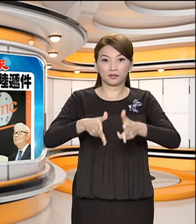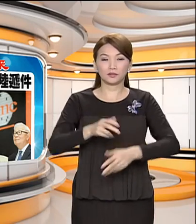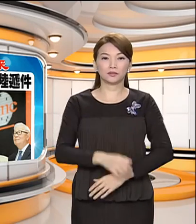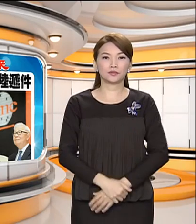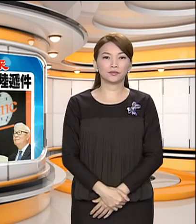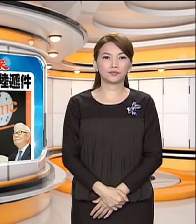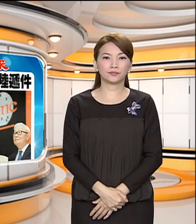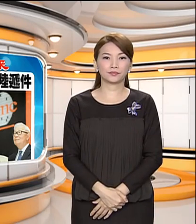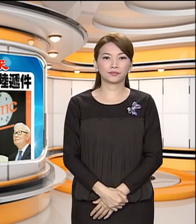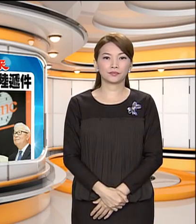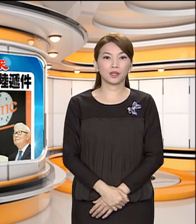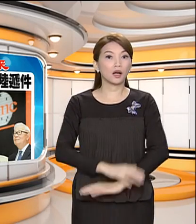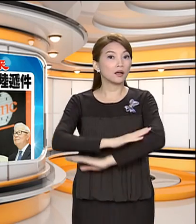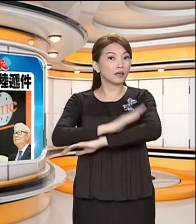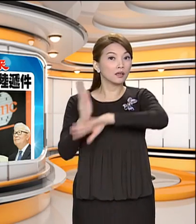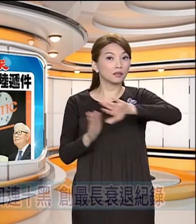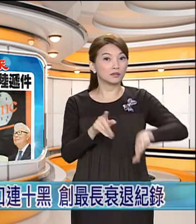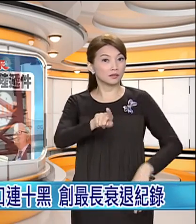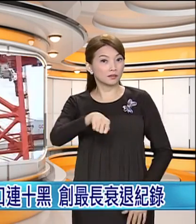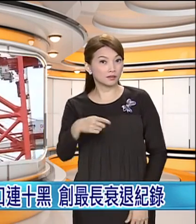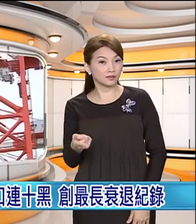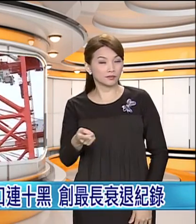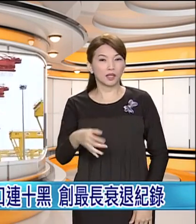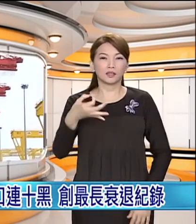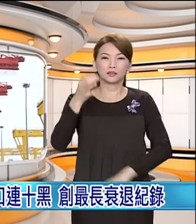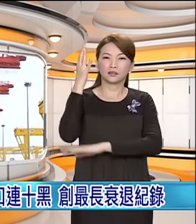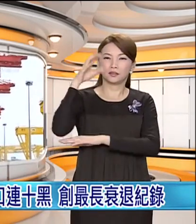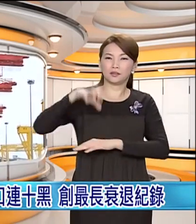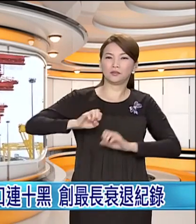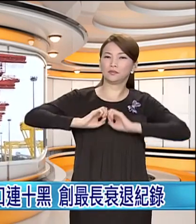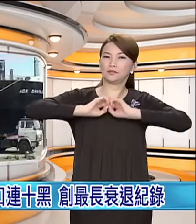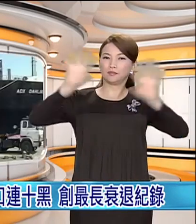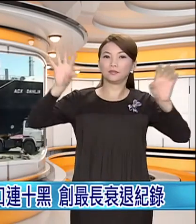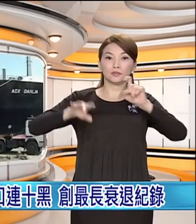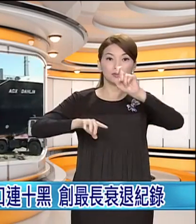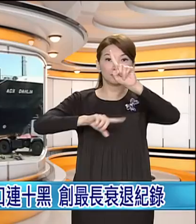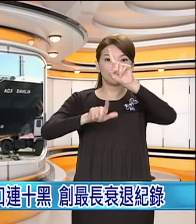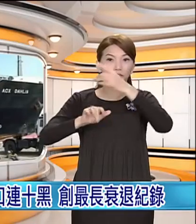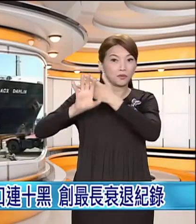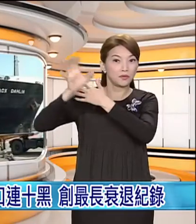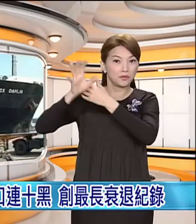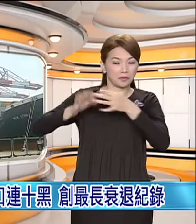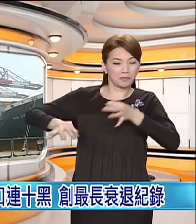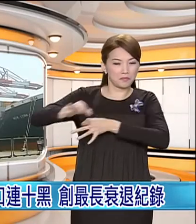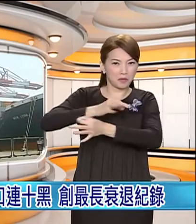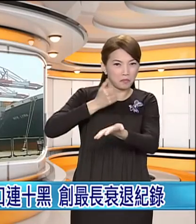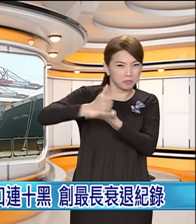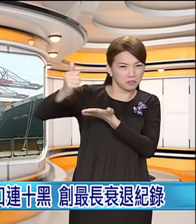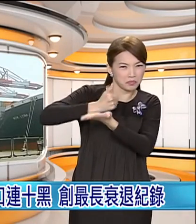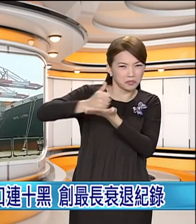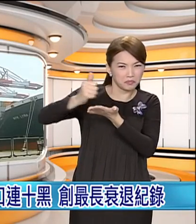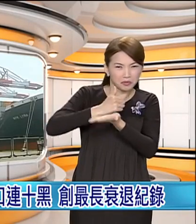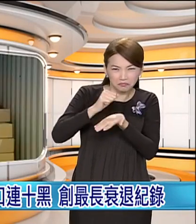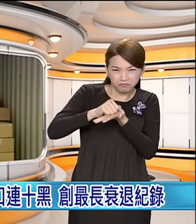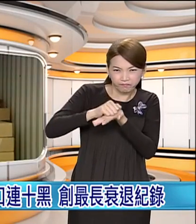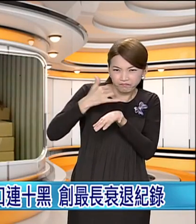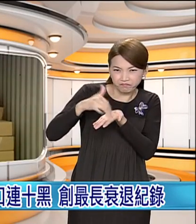而看完了报纸头条，继续再来关心的是，财政部公布11月海关进出口贸易的统